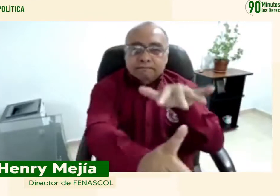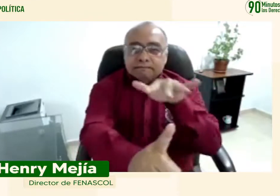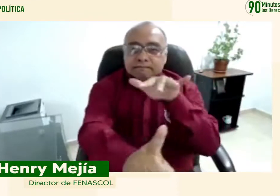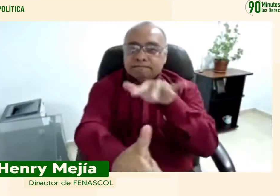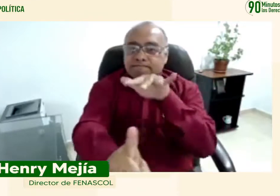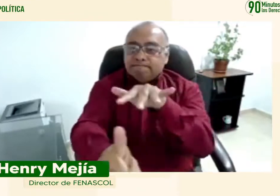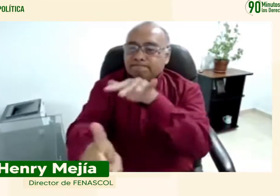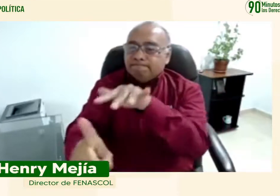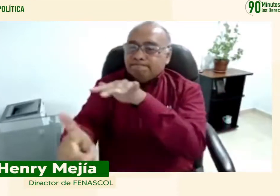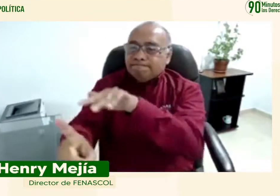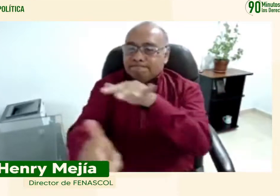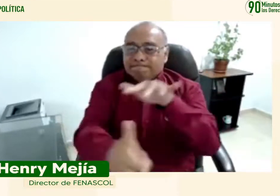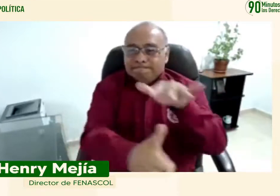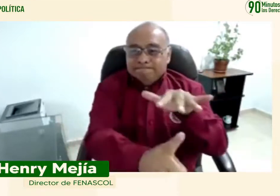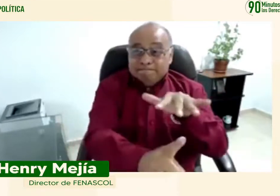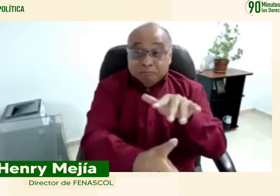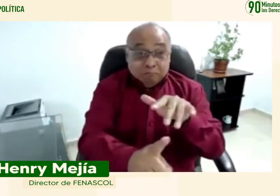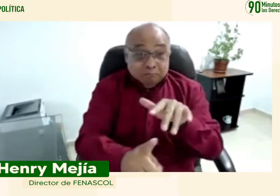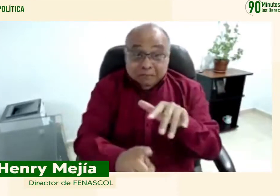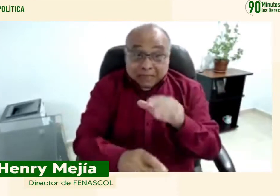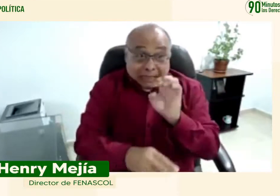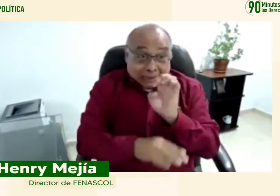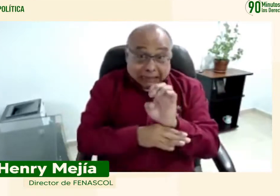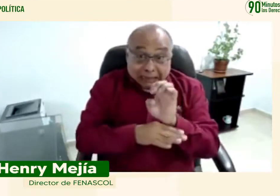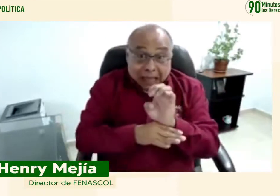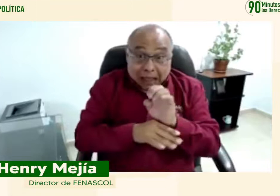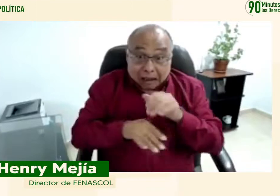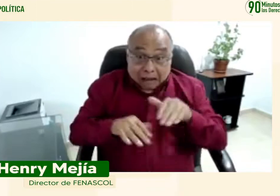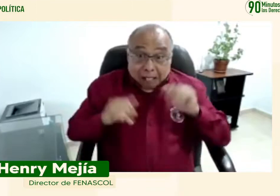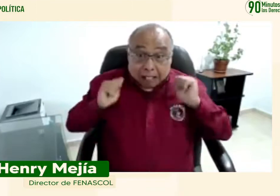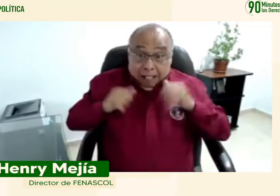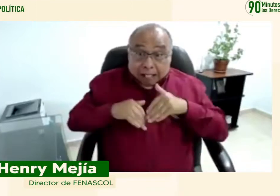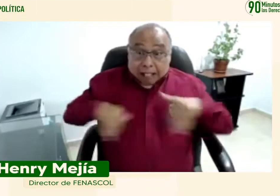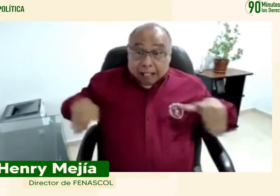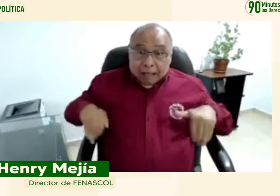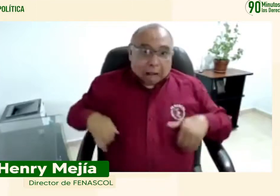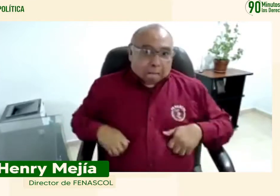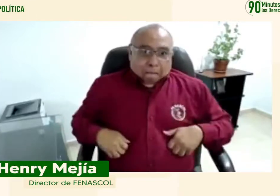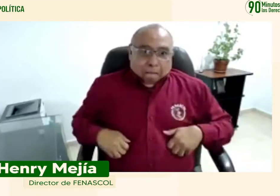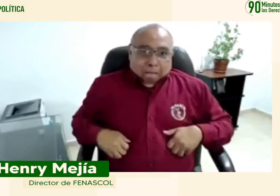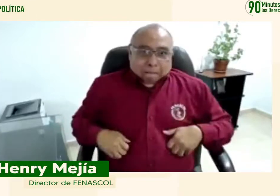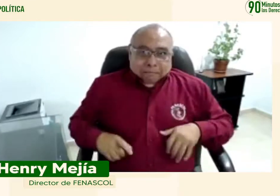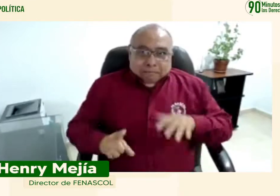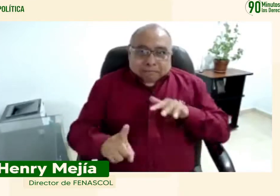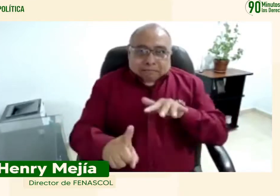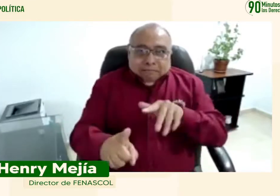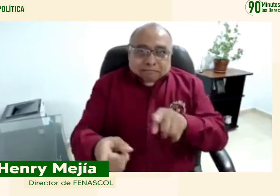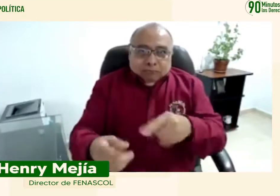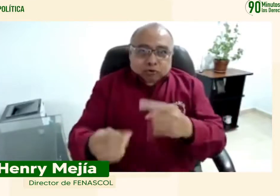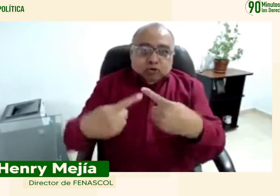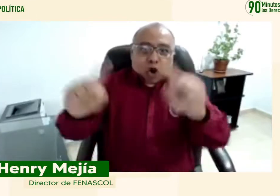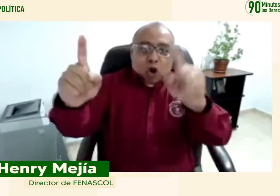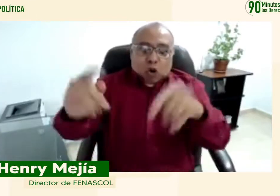participar para que para poder hacer la incidencia que requiere si actúan de manera tan neutral